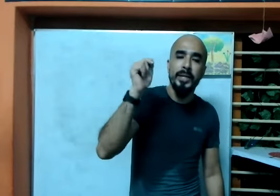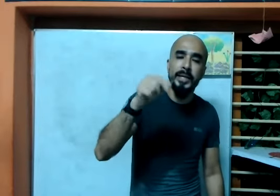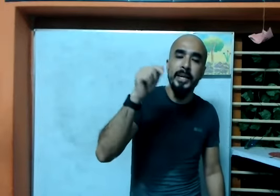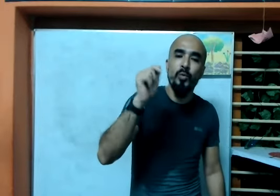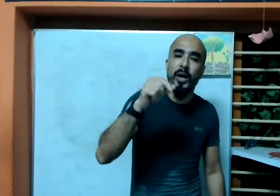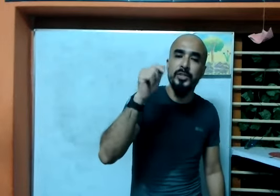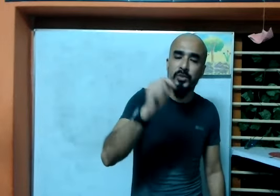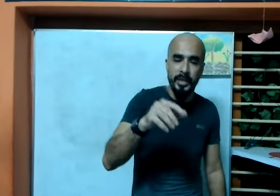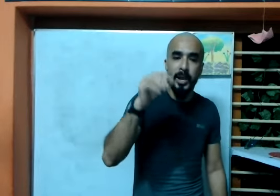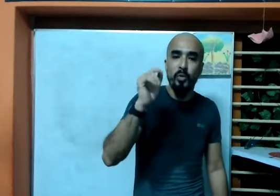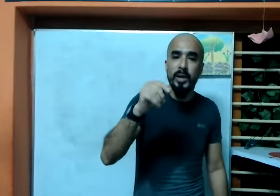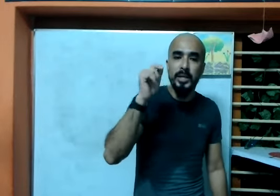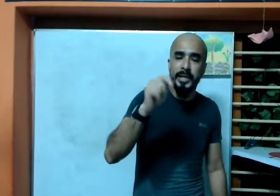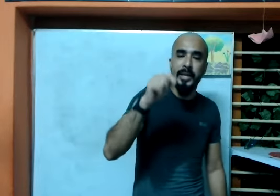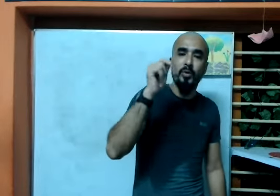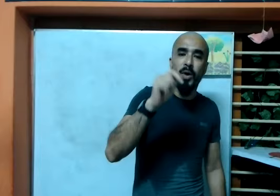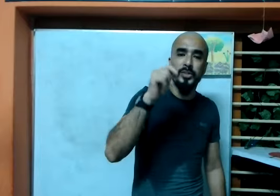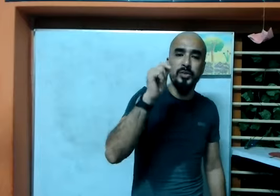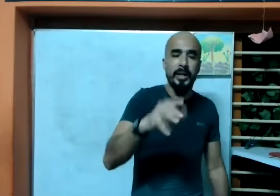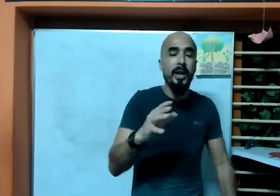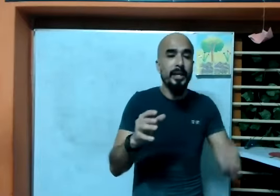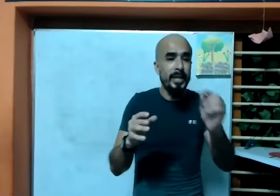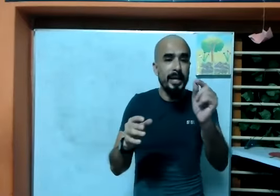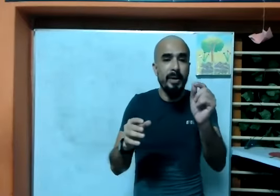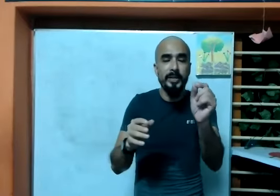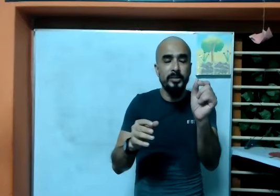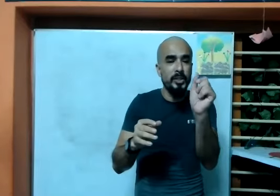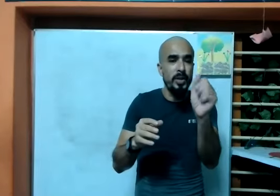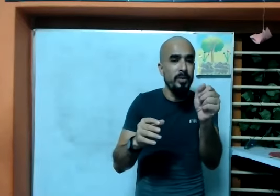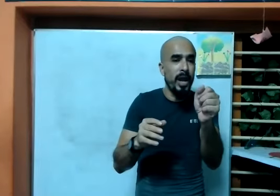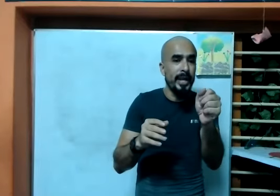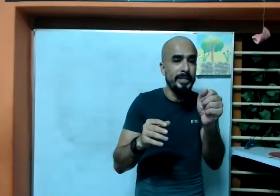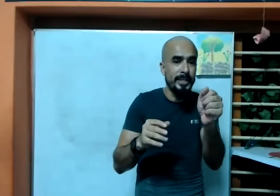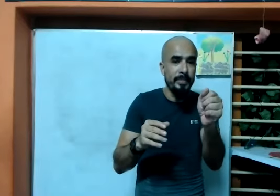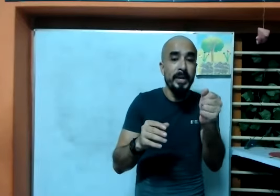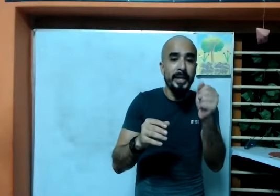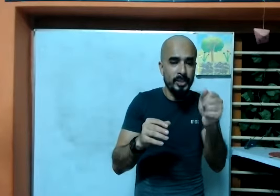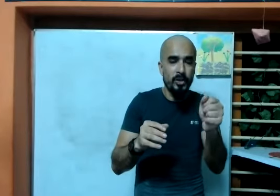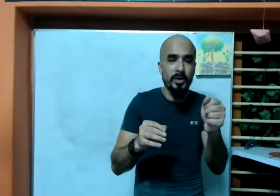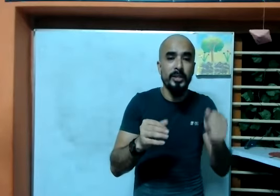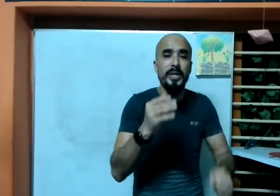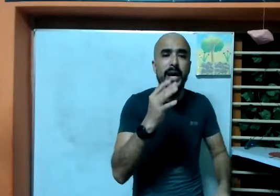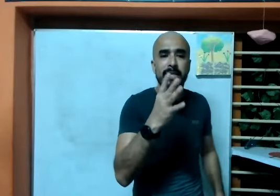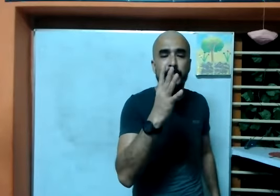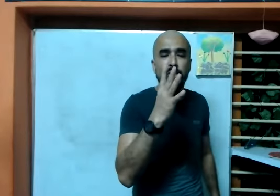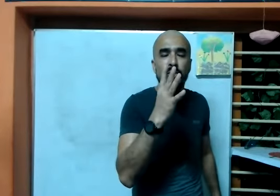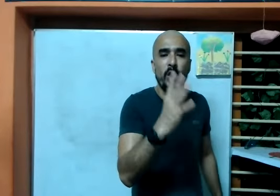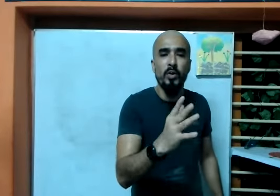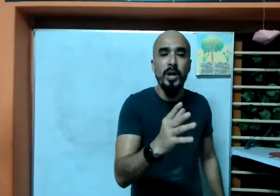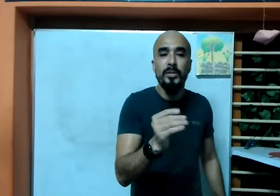হি ওয়াজ ডুইং, হোয়াট হি ওয়াজ ডুইং, কিন্তু এখানে ব্যাপারটা হচ্ছে ডু ইউ লাইক আইসক্রিম, এটা ছিল ঘটনা, তুমি কি আইসক্রিম পছন্দ করো, তার